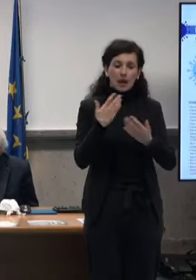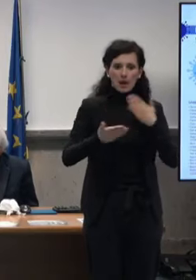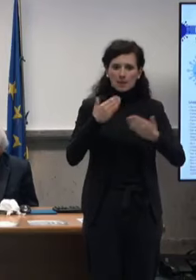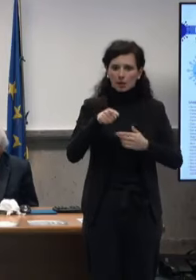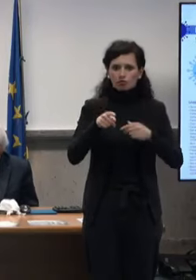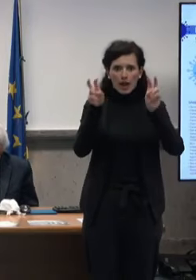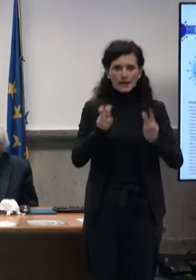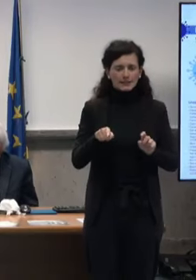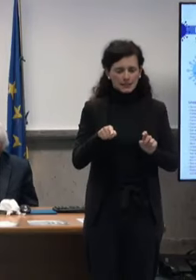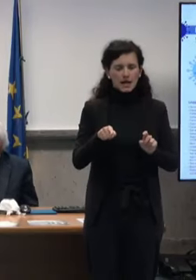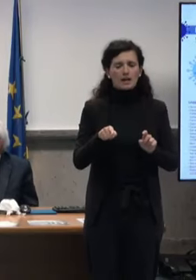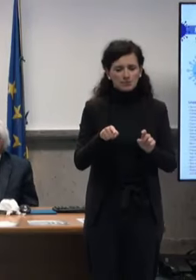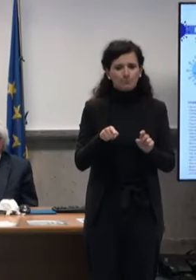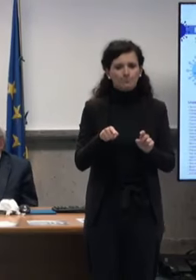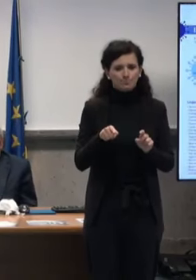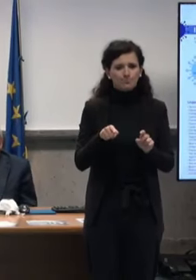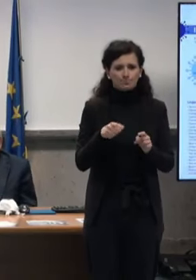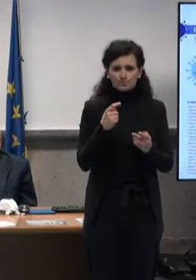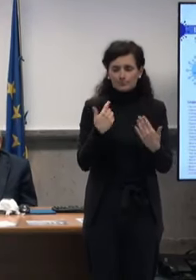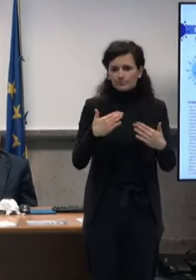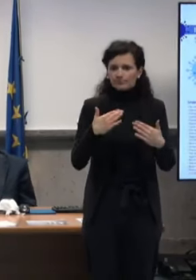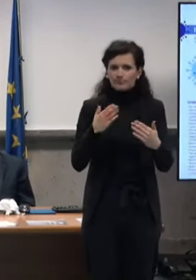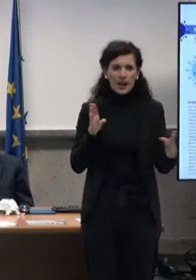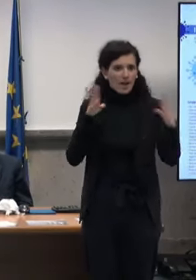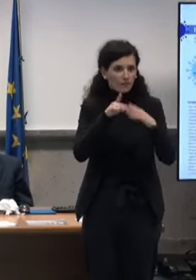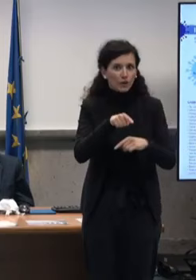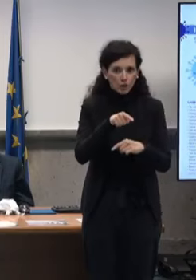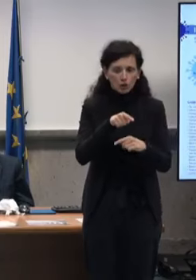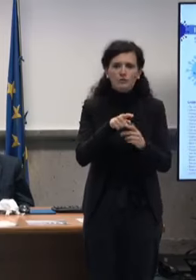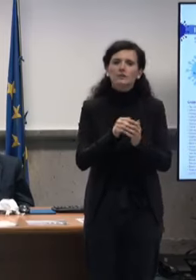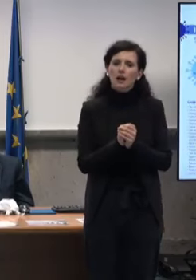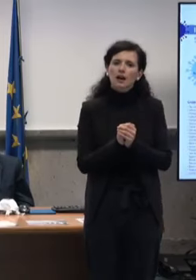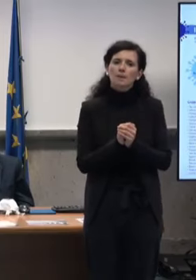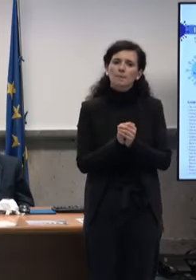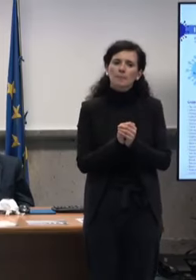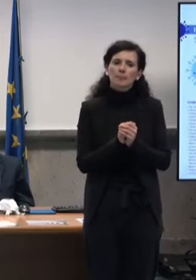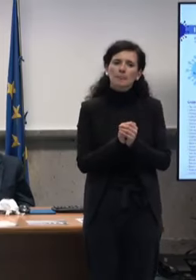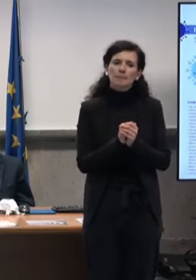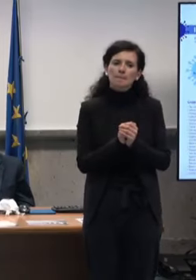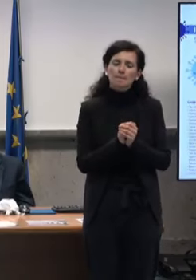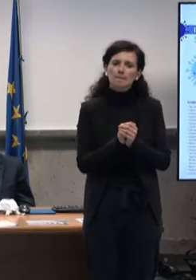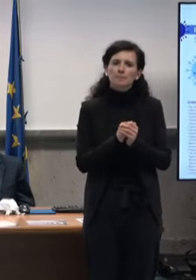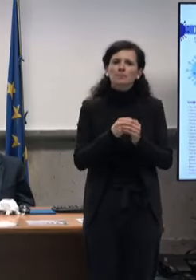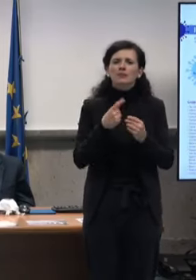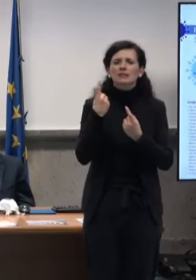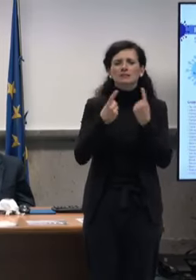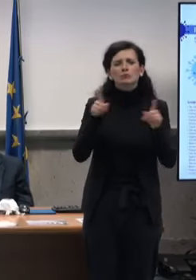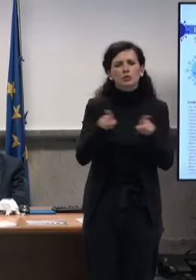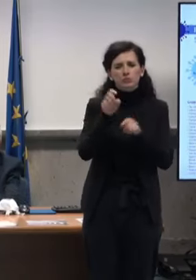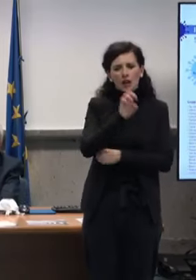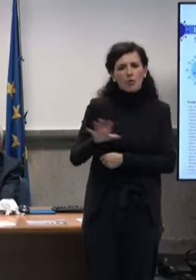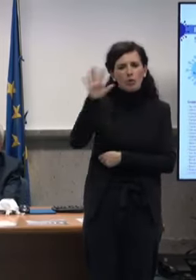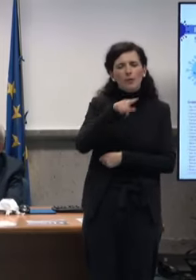per riportare l'italia la peggiora performante insegna la turchia la grecia in ambito europeo per quanto